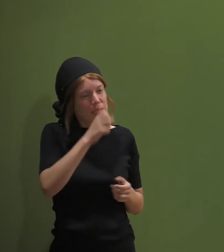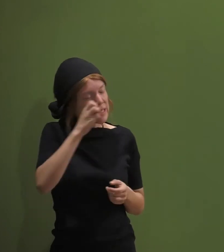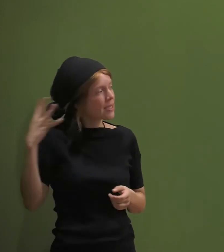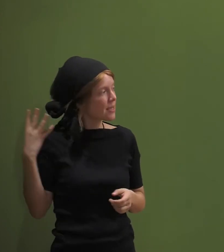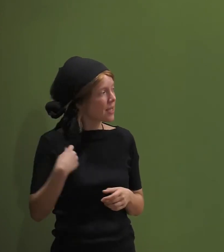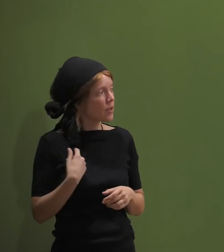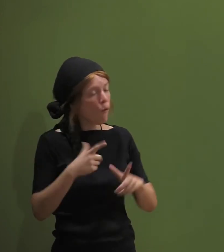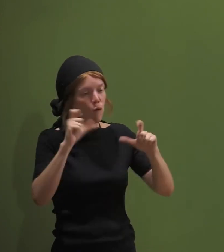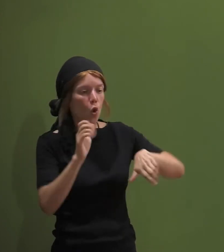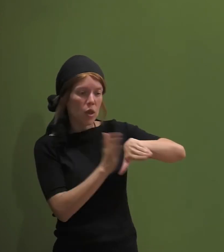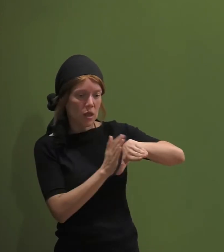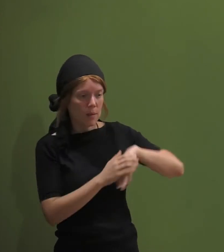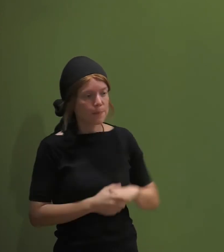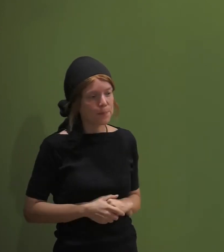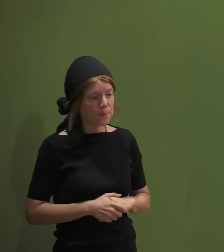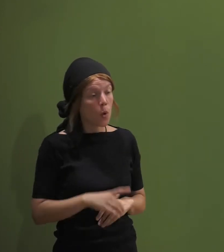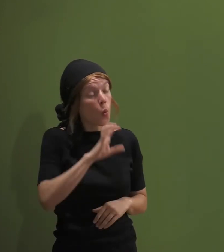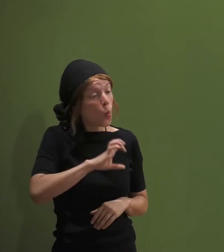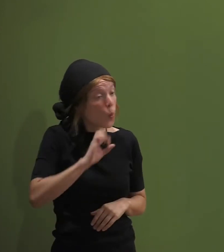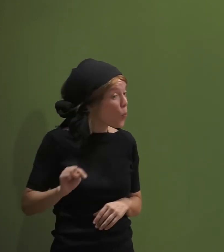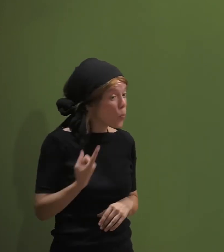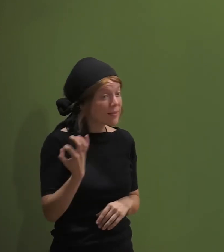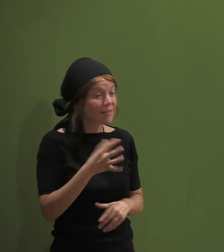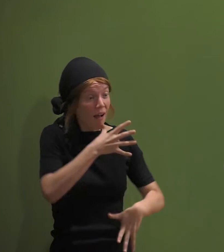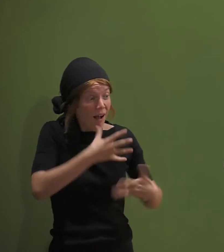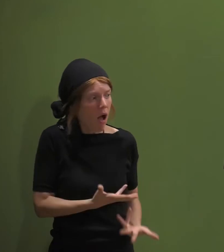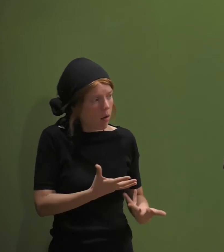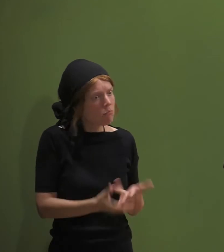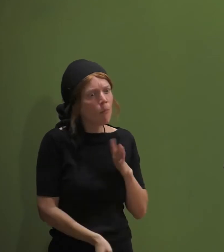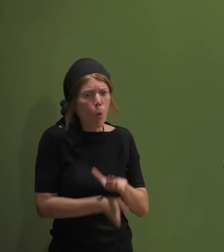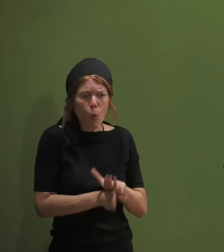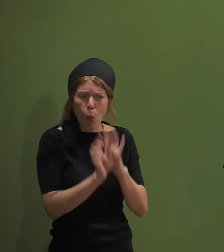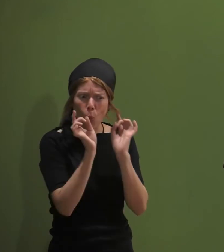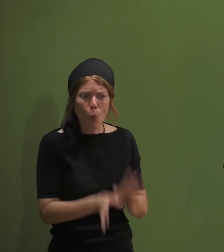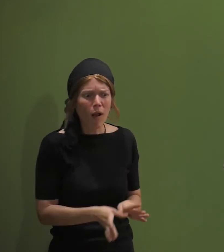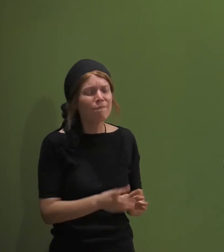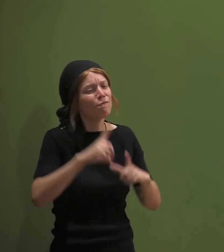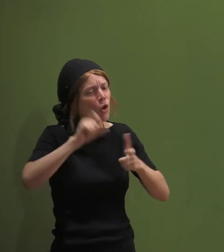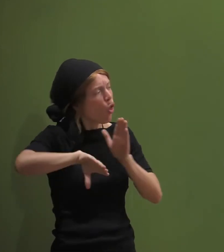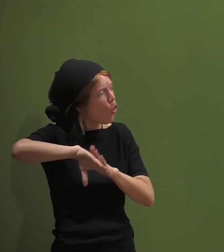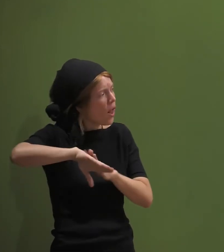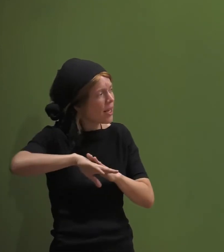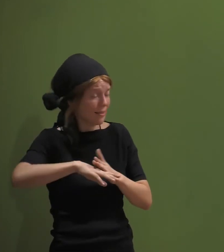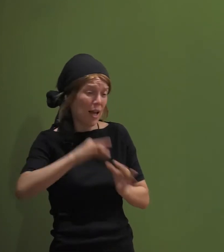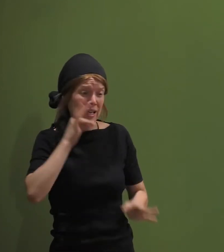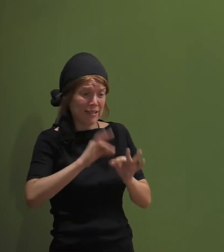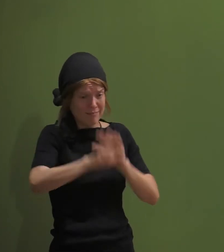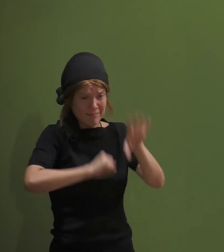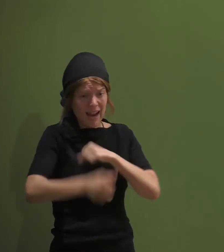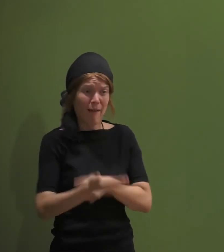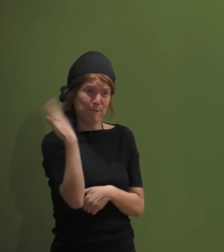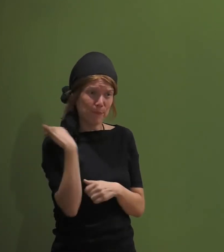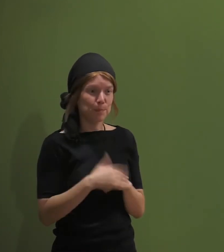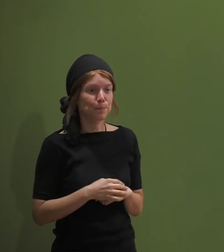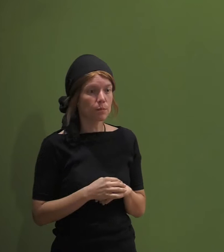ver en la foto de la izquierda. Lo más curioso es que en la actualidad sigue llevándose a cabo. La foto de la derecha es de la vendimia pasada, lo que